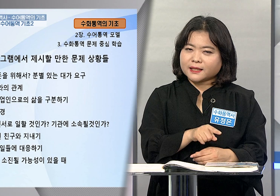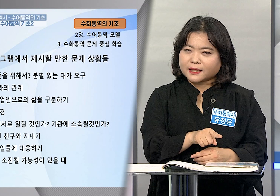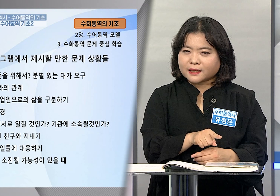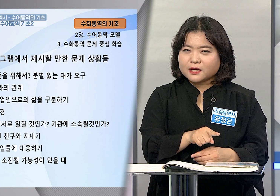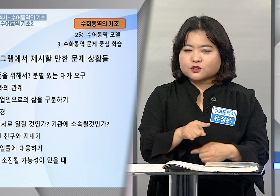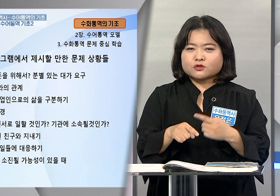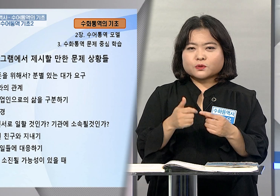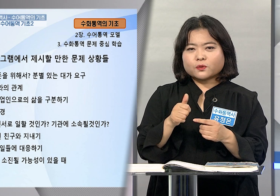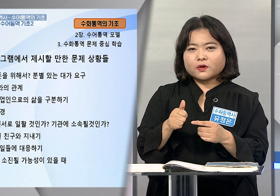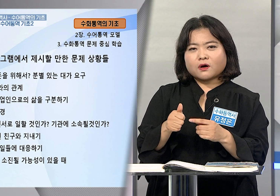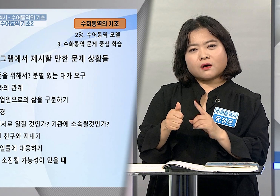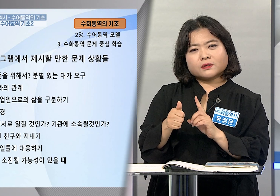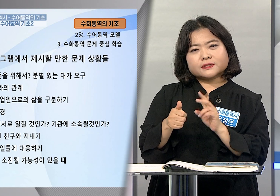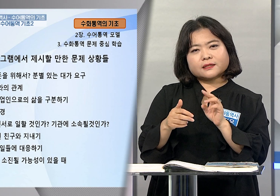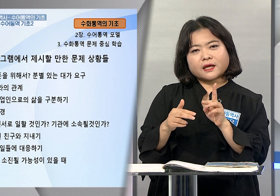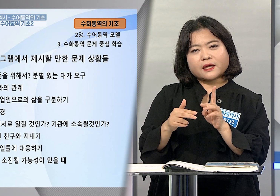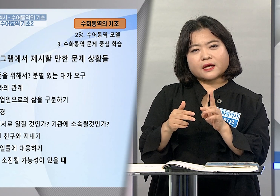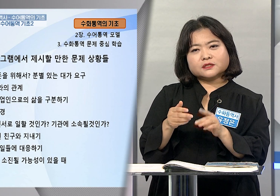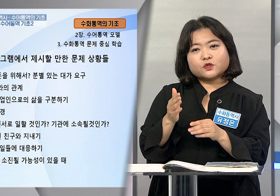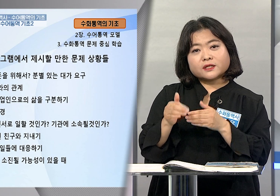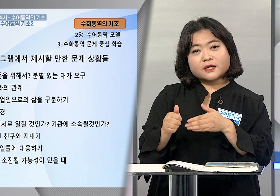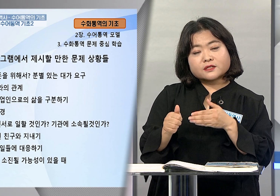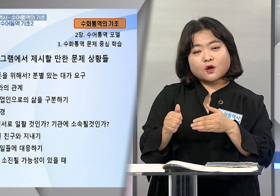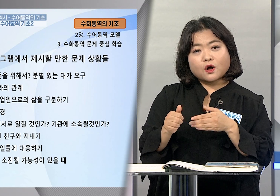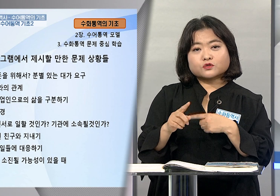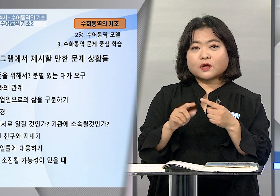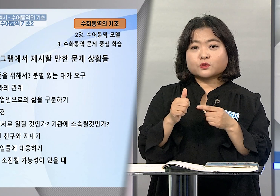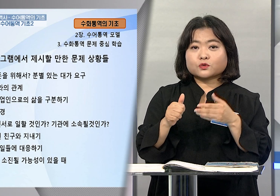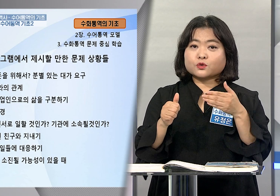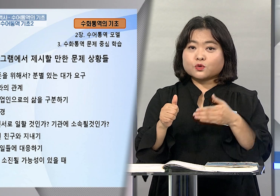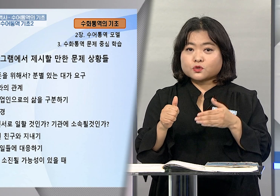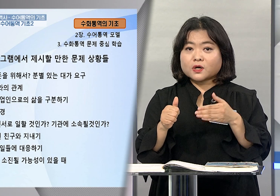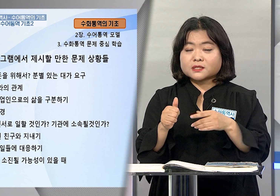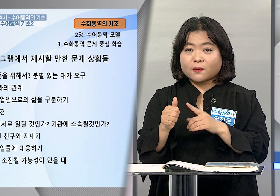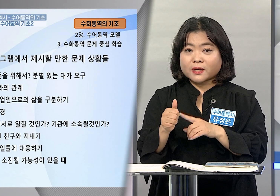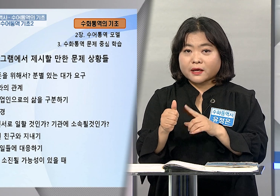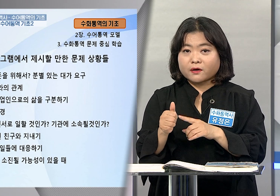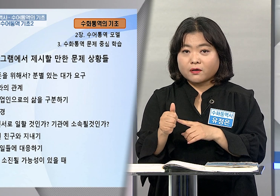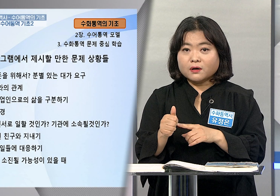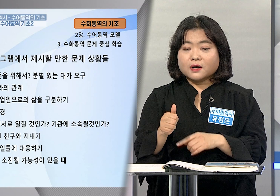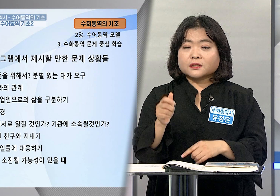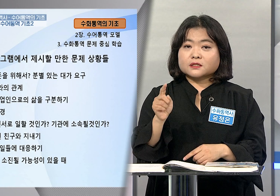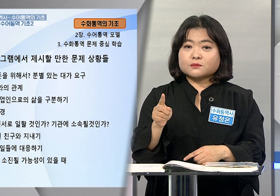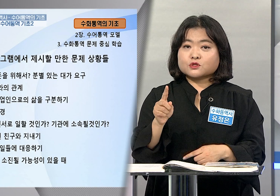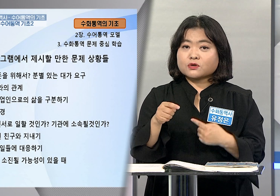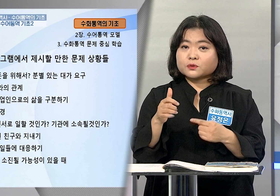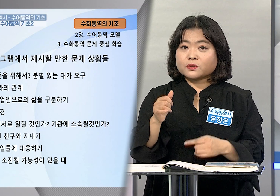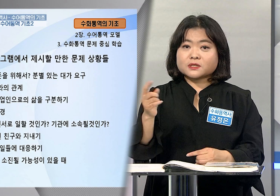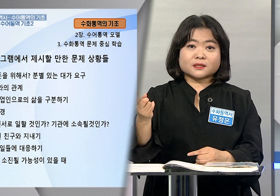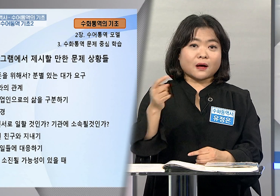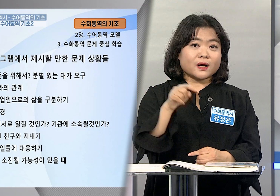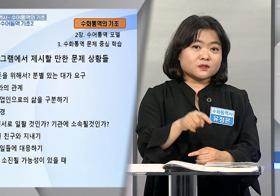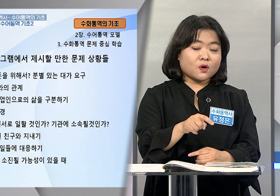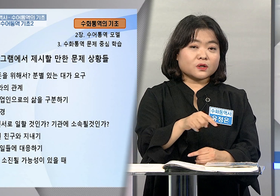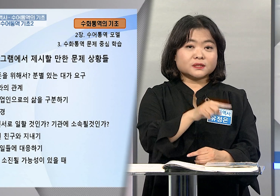농아인이 수화통역 센터에 의뢰를 해서 수화통역을 요청한 상황이에요. 그러면 수화통역사가 나와서 그